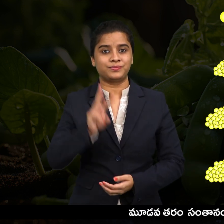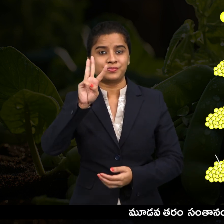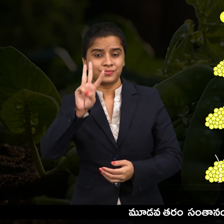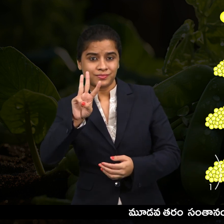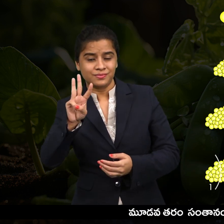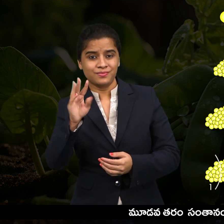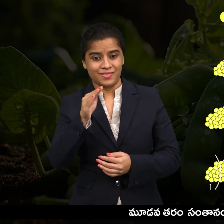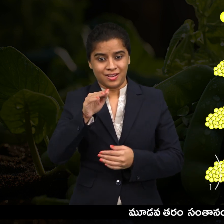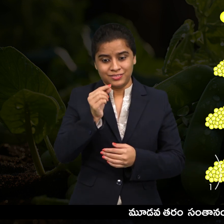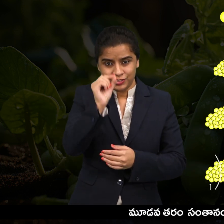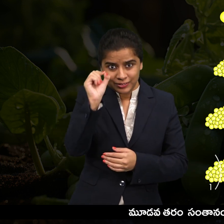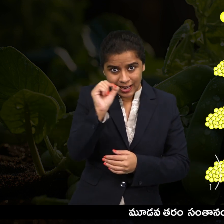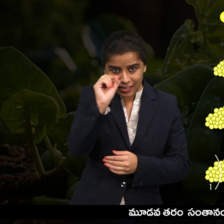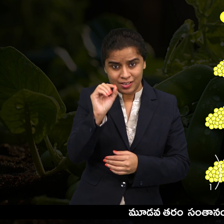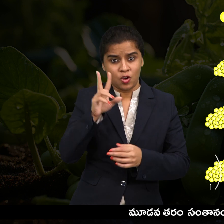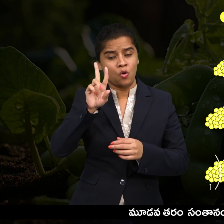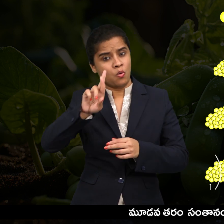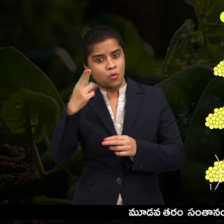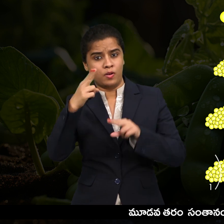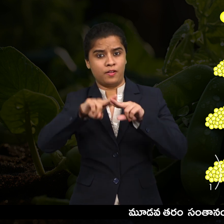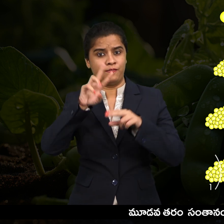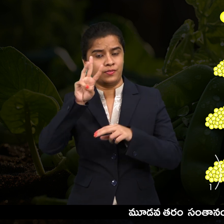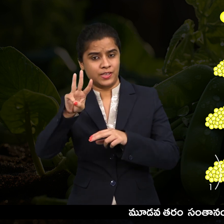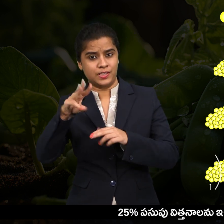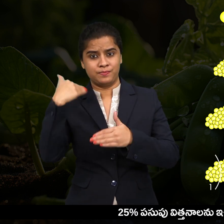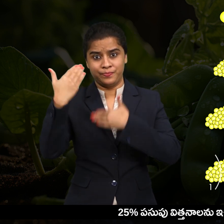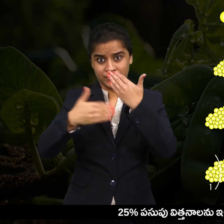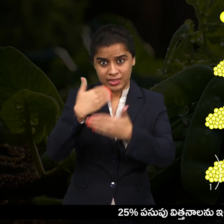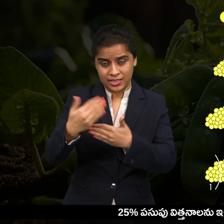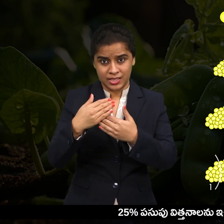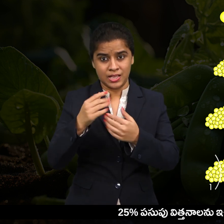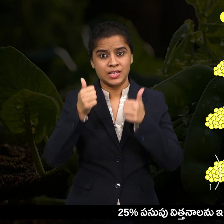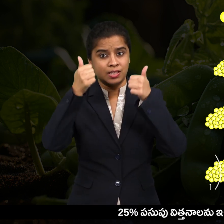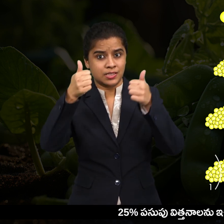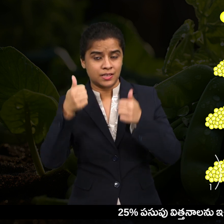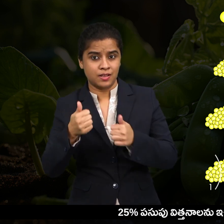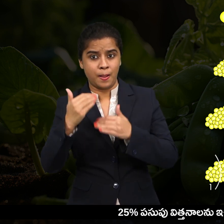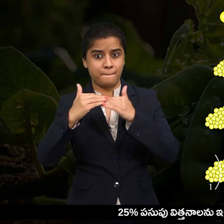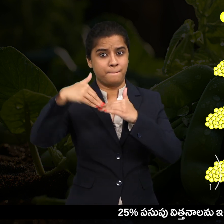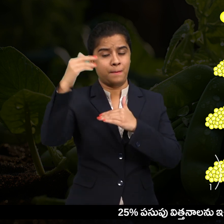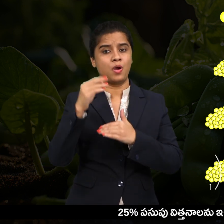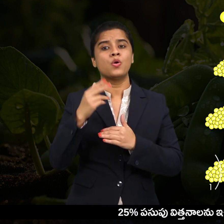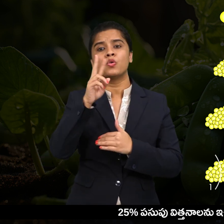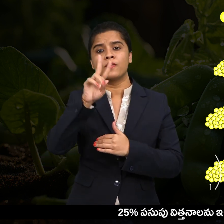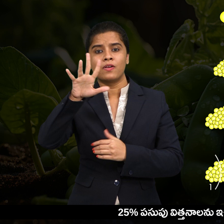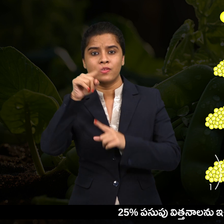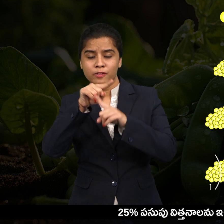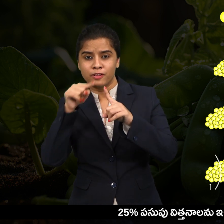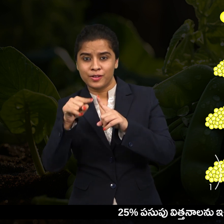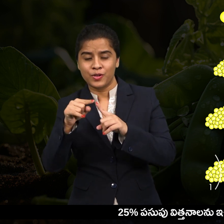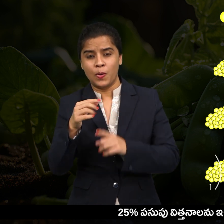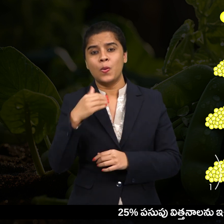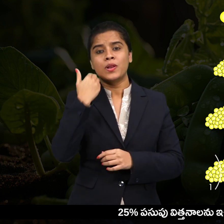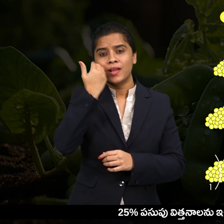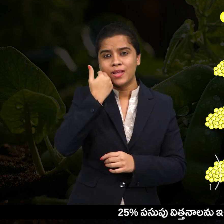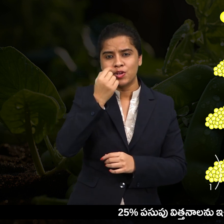మూడవ తరం సంతానం లేదా F3 తరం ఫలితంగా దాదాపు 25% పసుపు విత్తనాలను ఇచ్చే